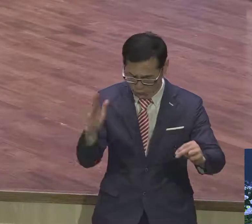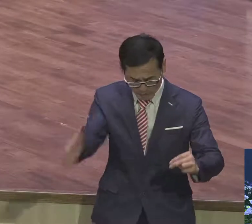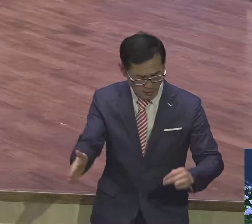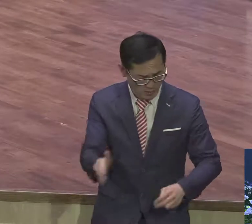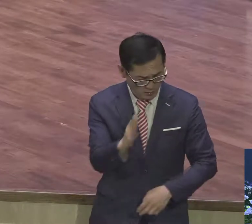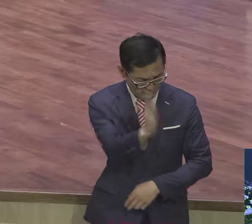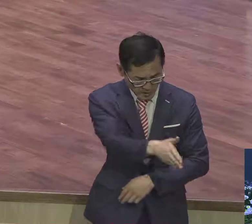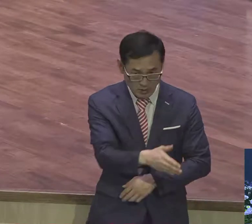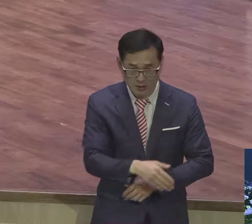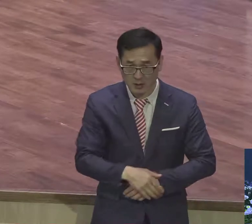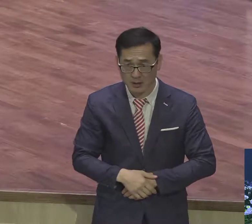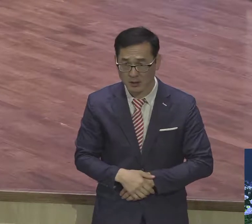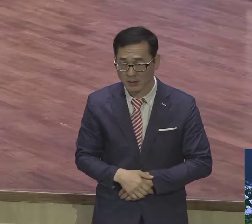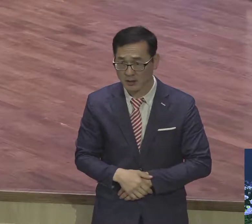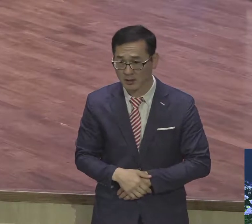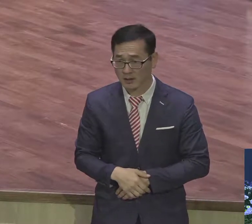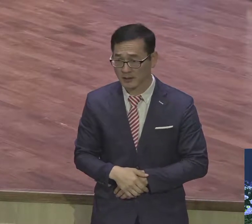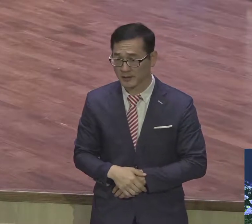마라